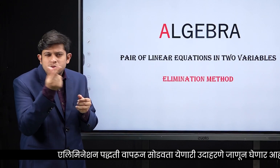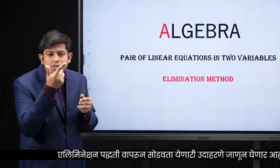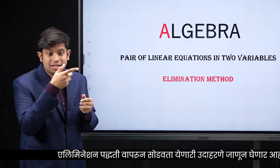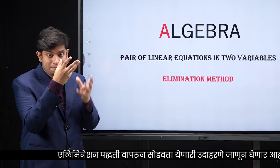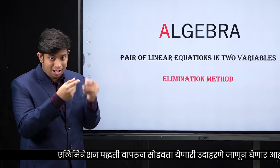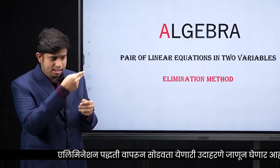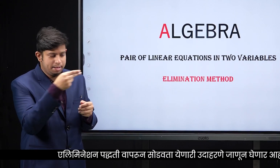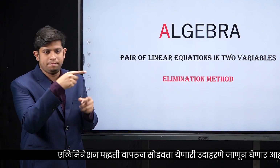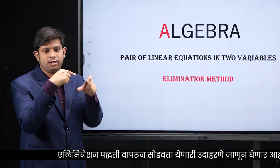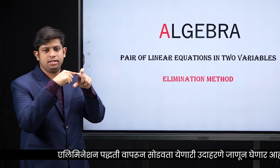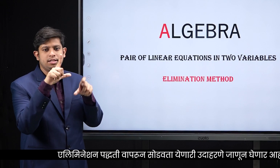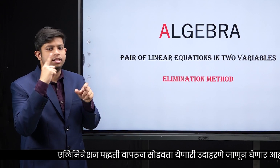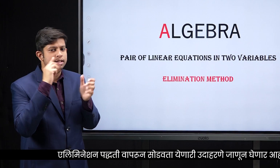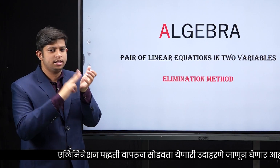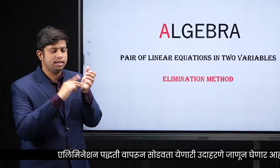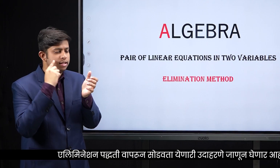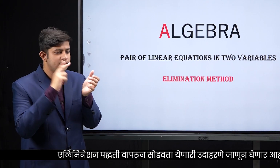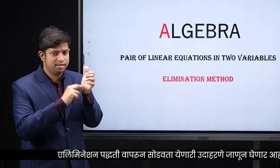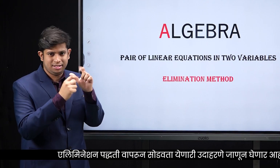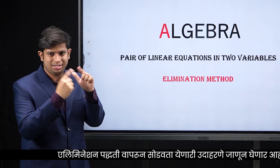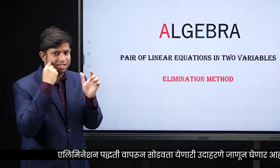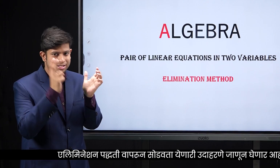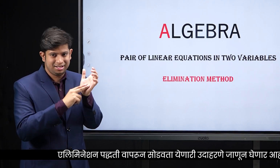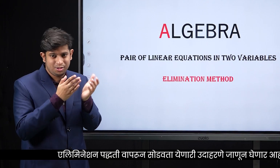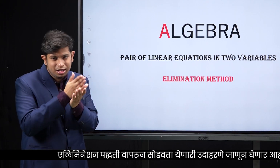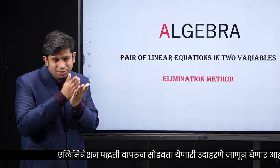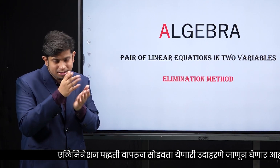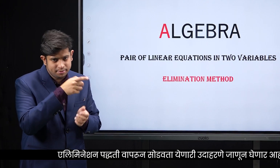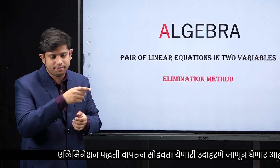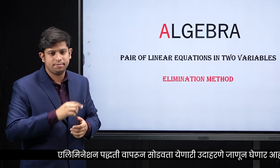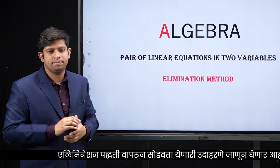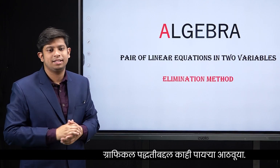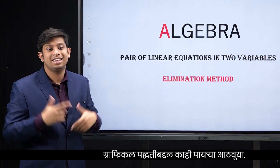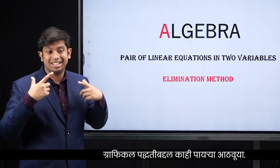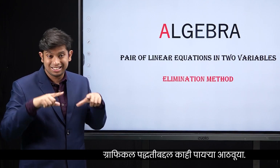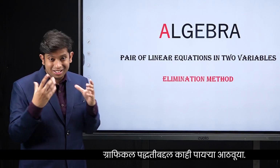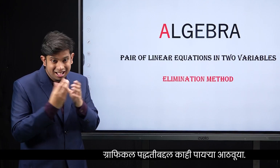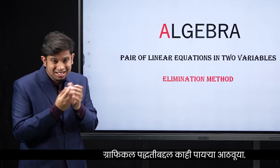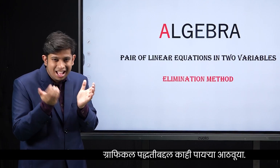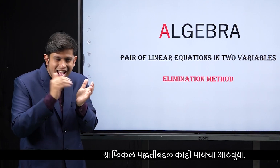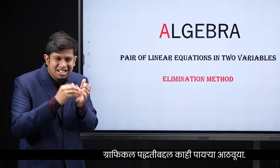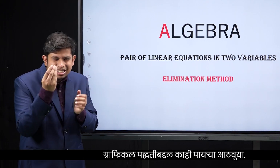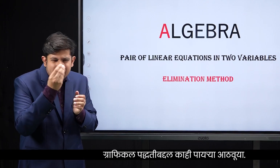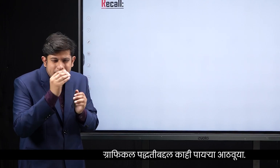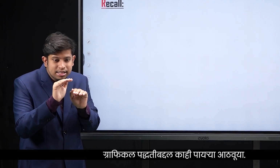एलिमिनेशन पद्धती वापरून सोडवता येणारी उदाहरणे जाणून घेणार आहोत. ग्राफिकल पद्धतीबद्दल काही पायऱ्या